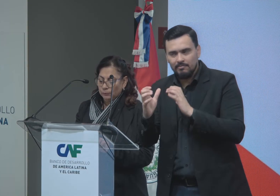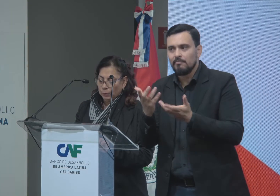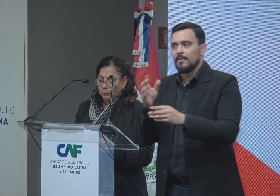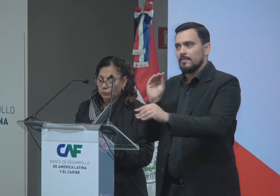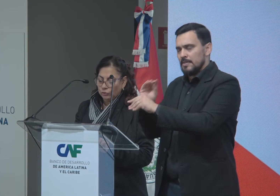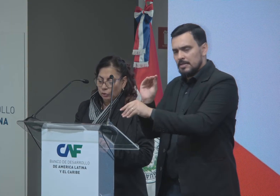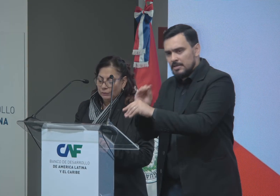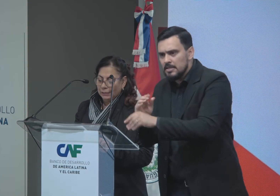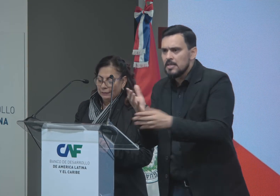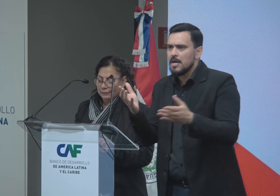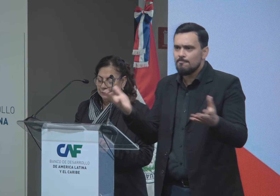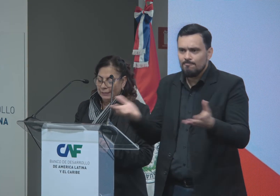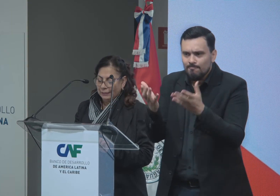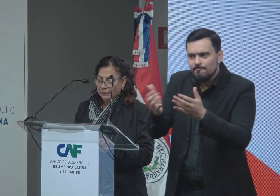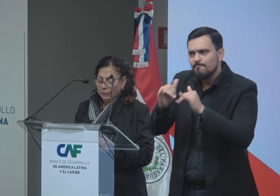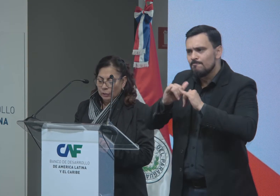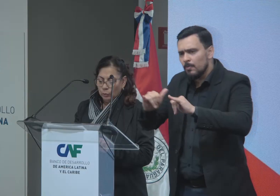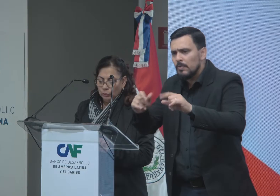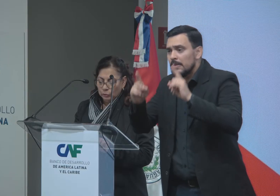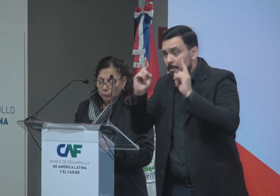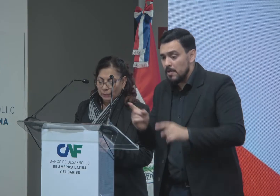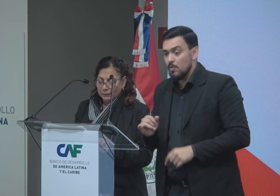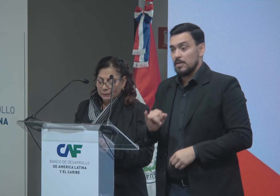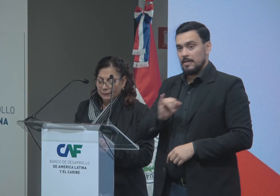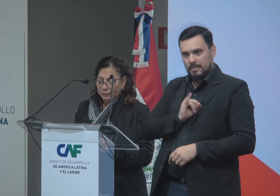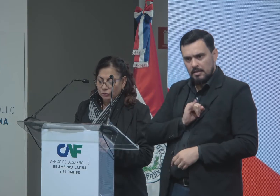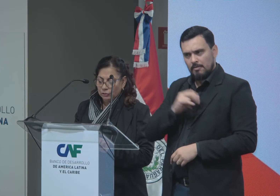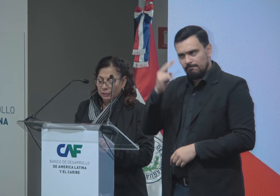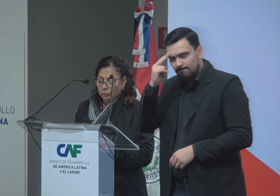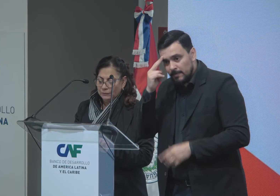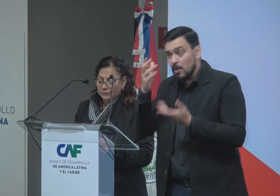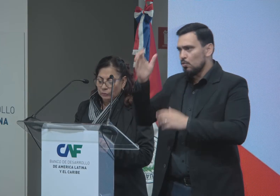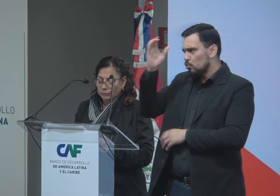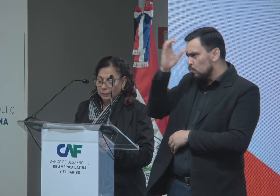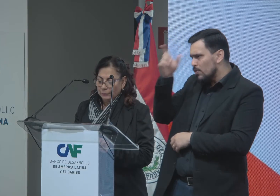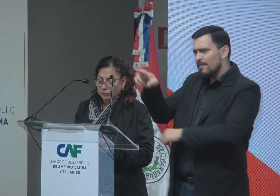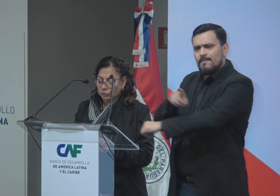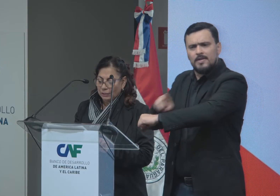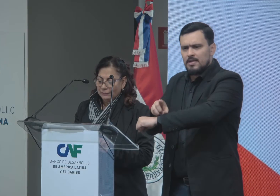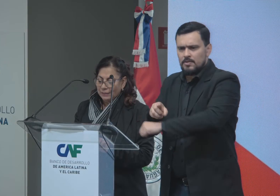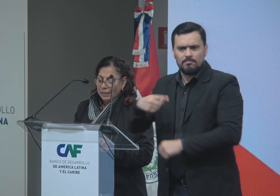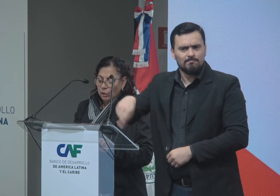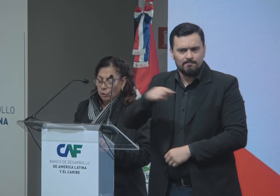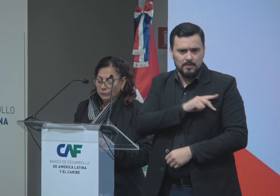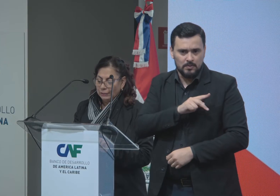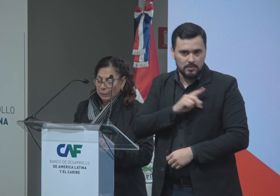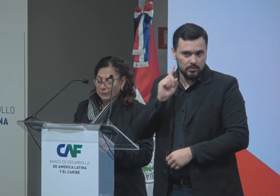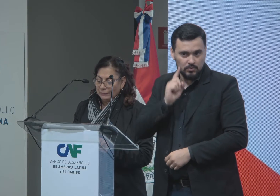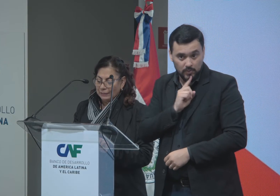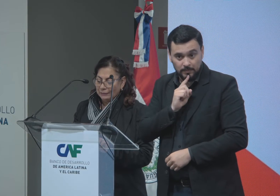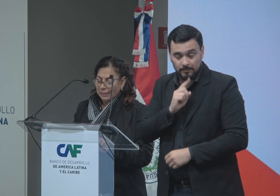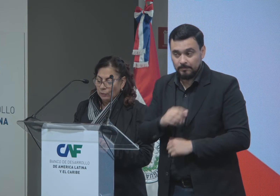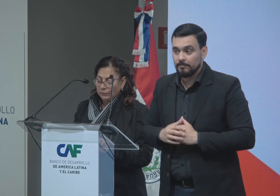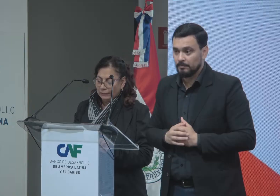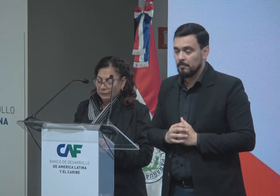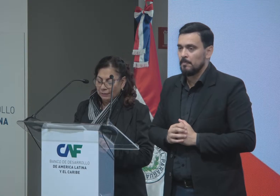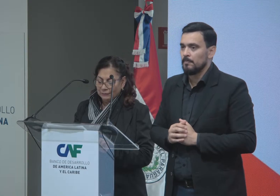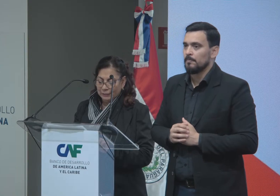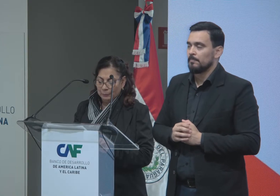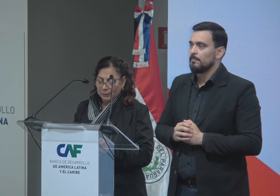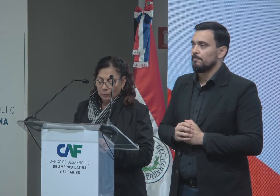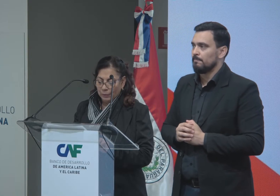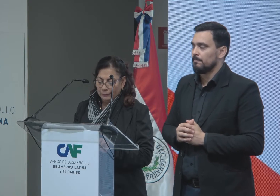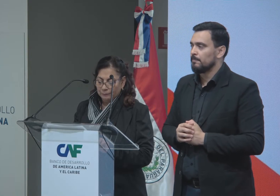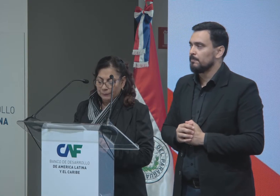instrucción, promoción a la identidad, cultura y derechos lingüísticos de las personas con discapacidad auditiva